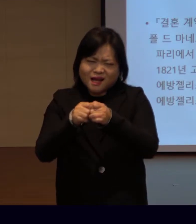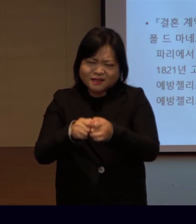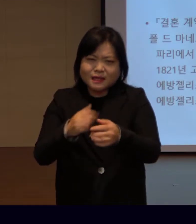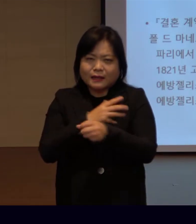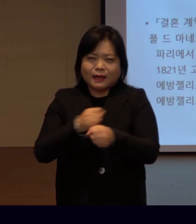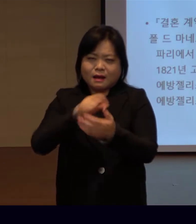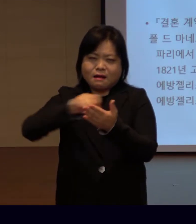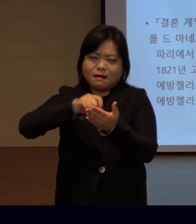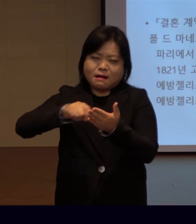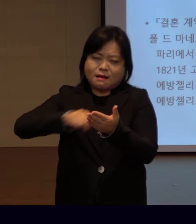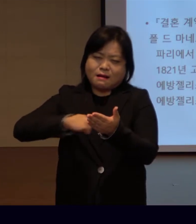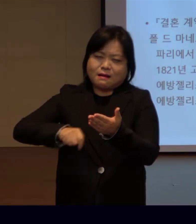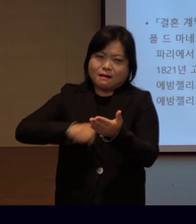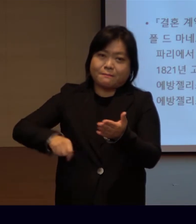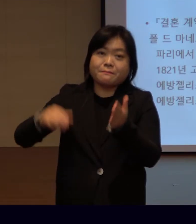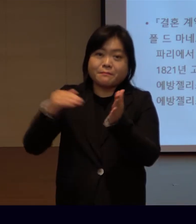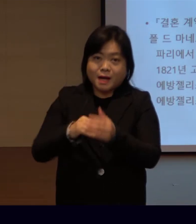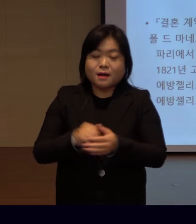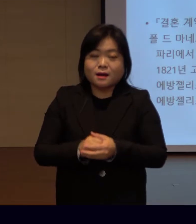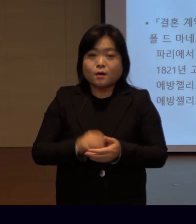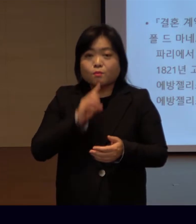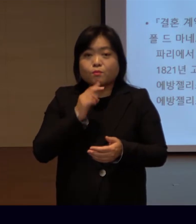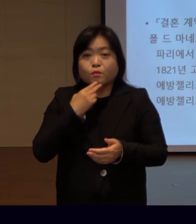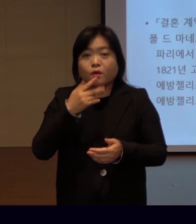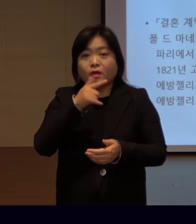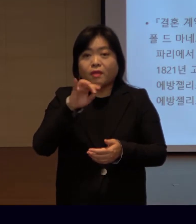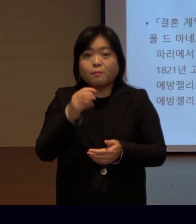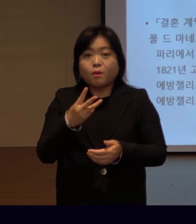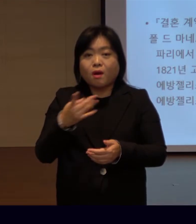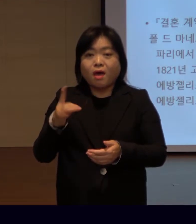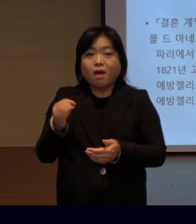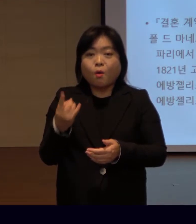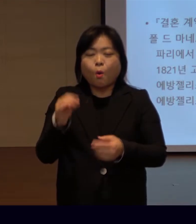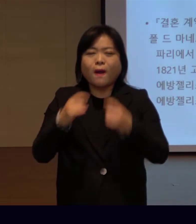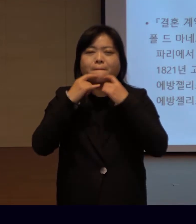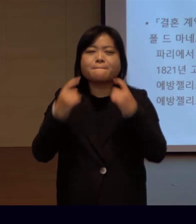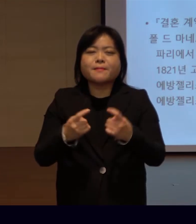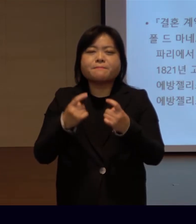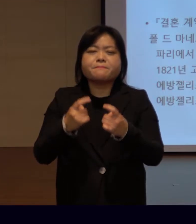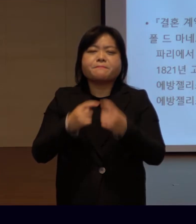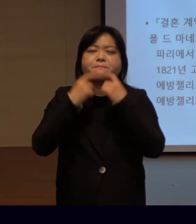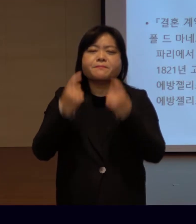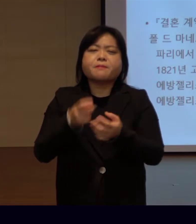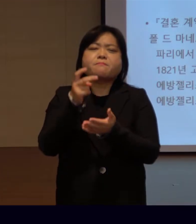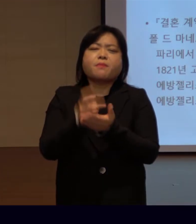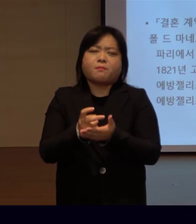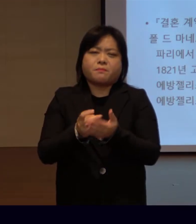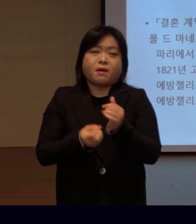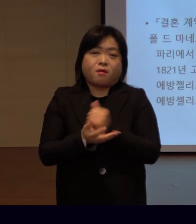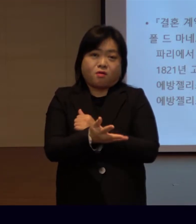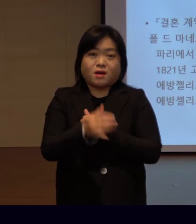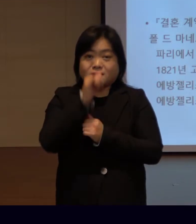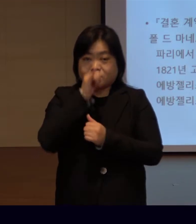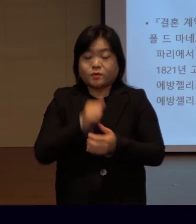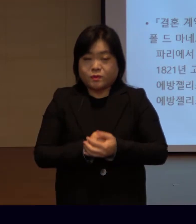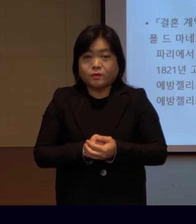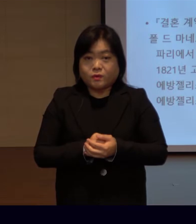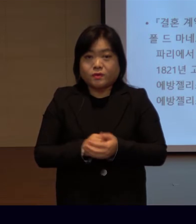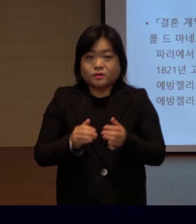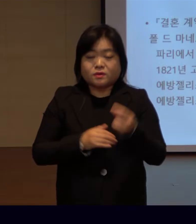그리고 여기에는 물론 나폴레옹의 민법이 큰 역할을 합니다. 이건 좀 또 사실 조금 다른 얘기긴